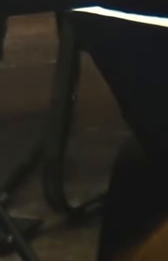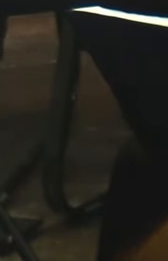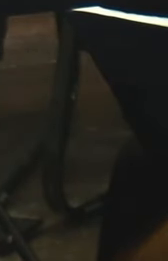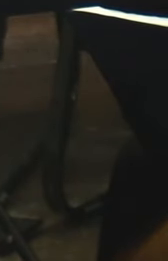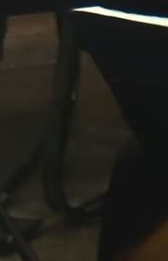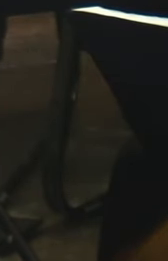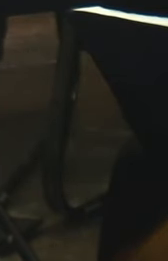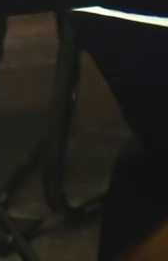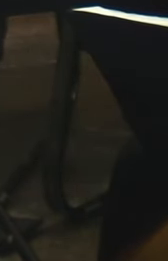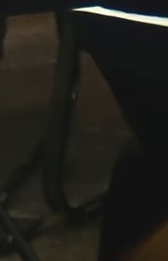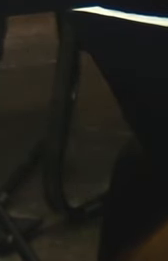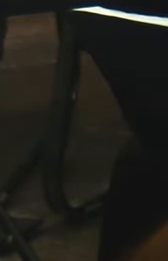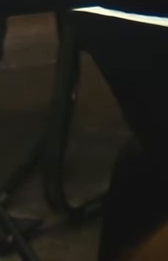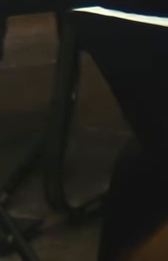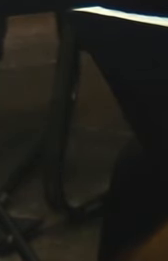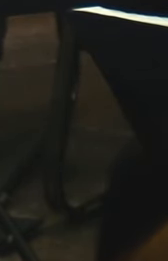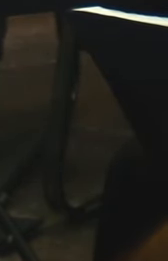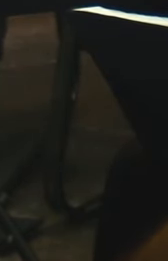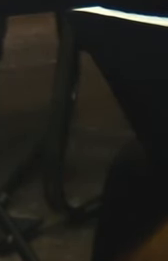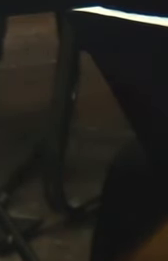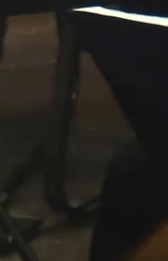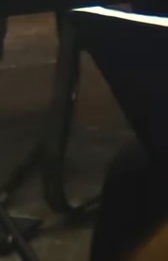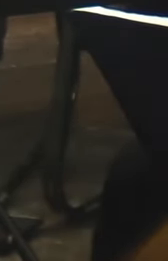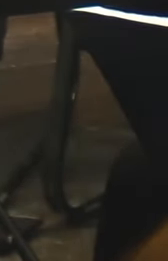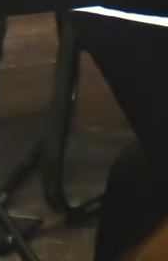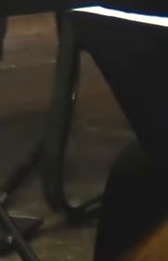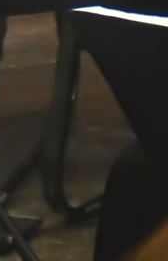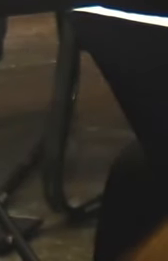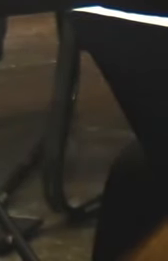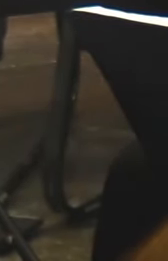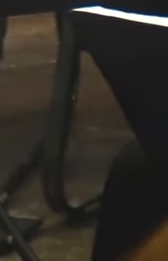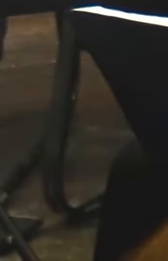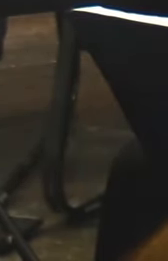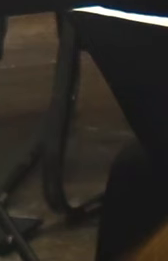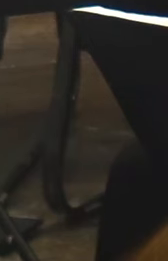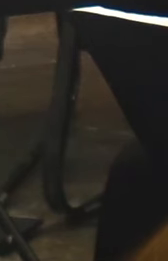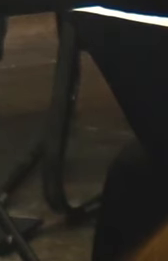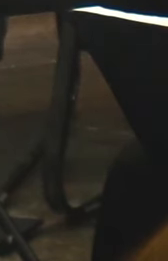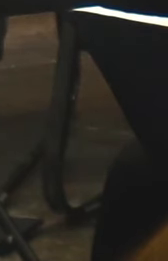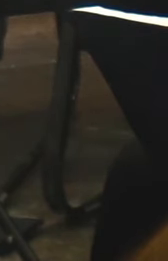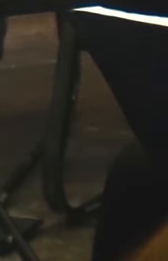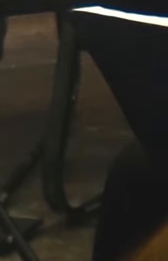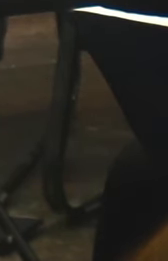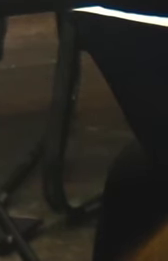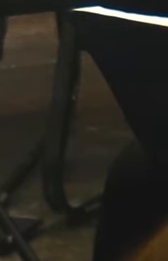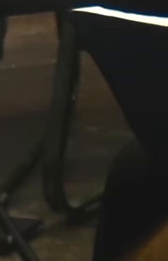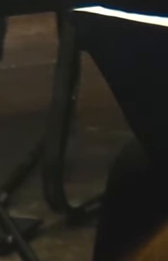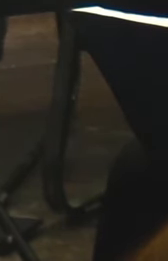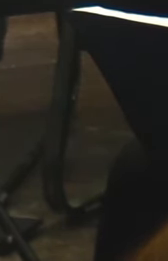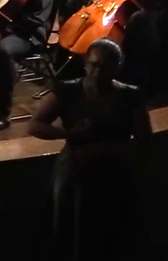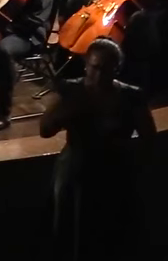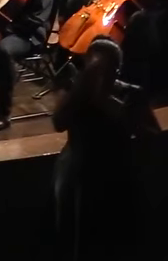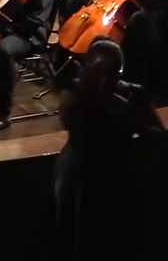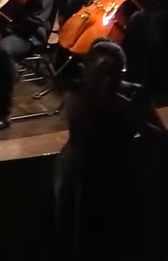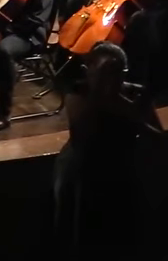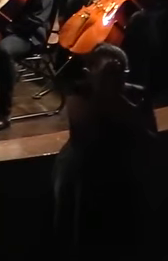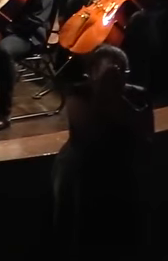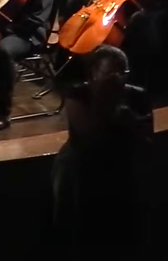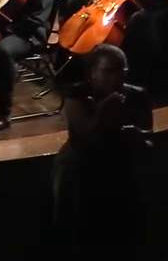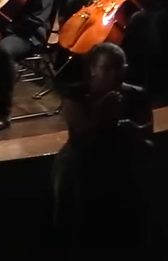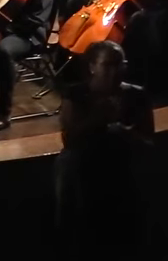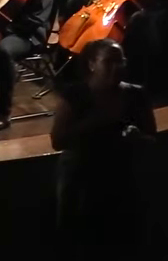Sabe? Professor Jadir, que esteve aqui conosco presente, gostaria de agradecer imensamente